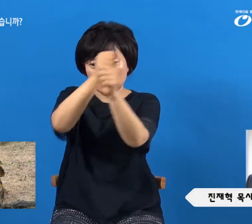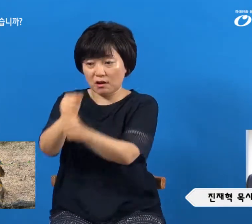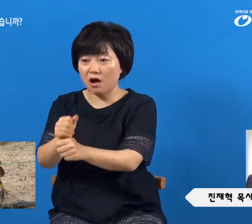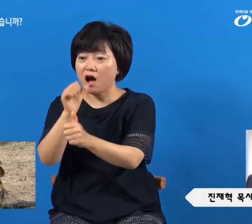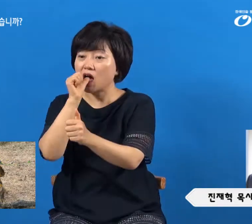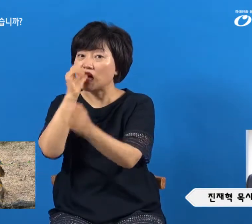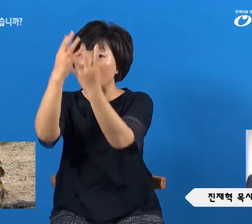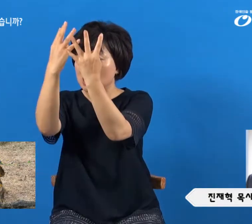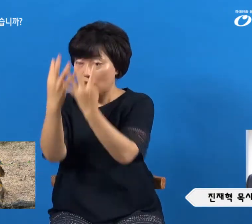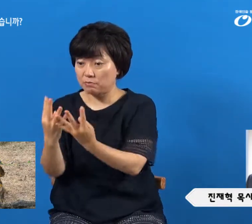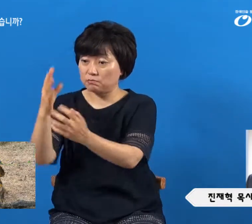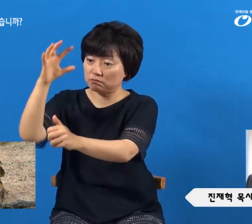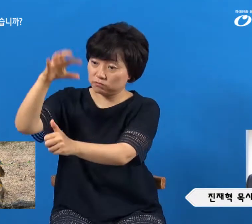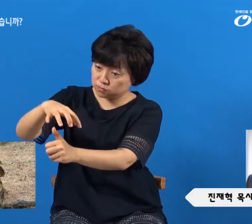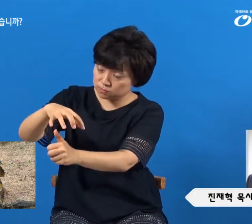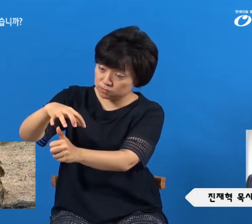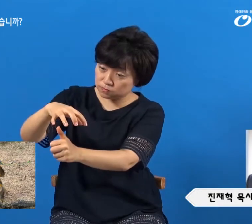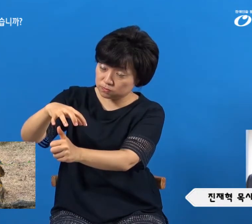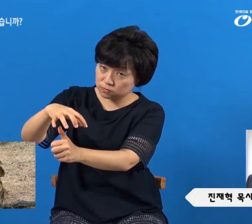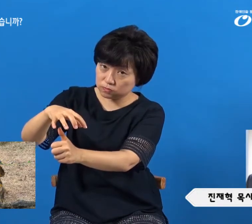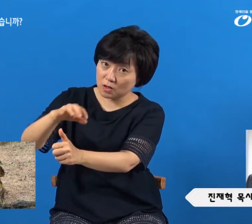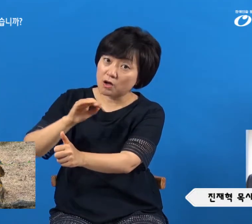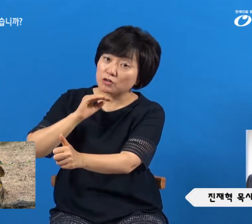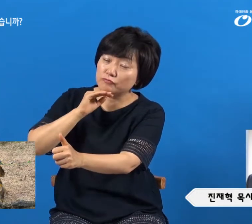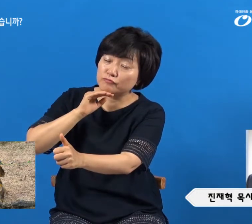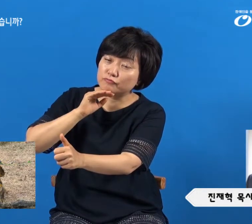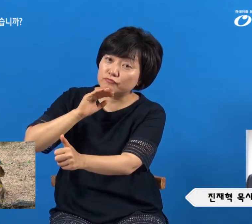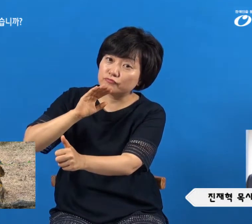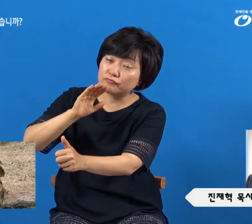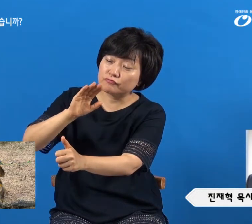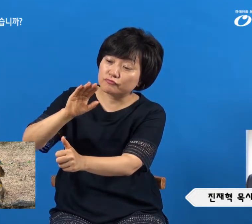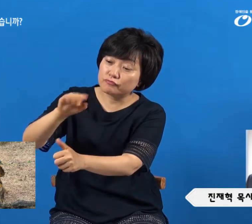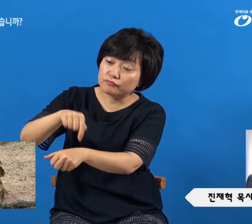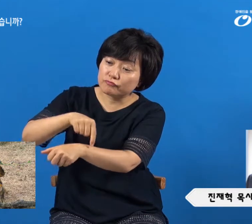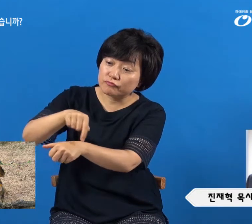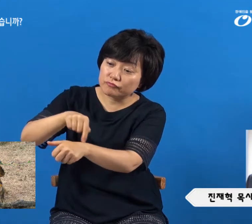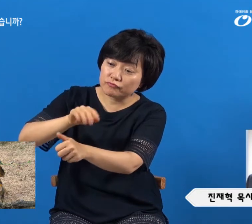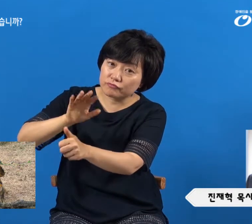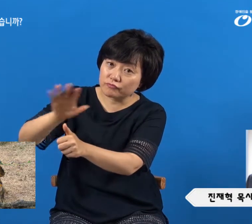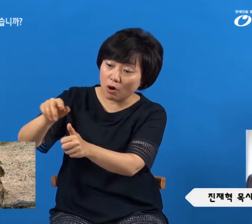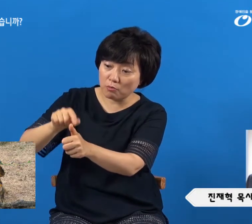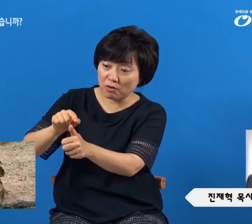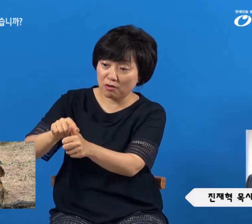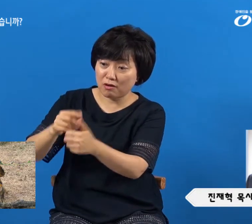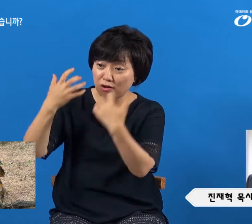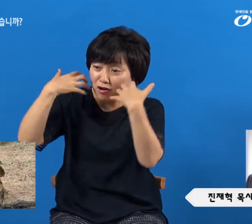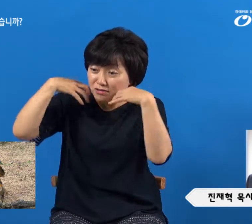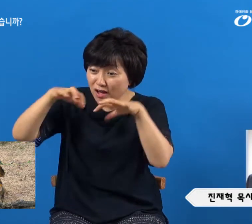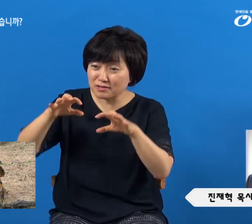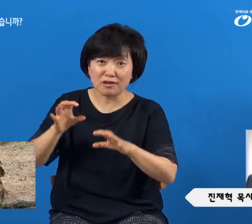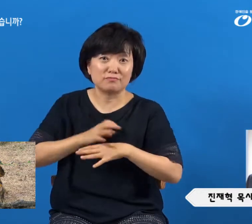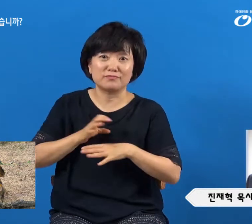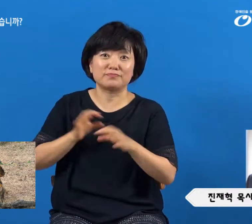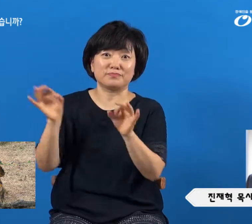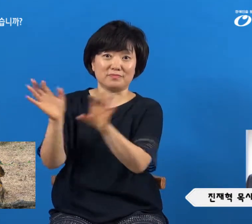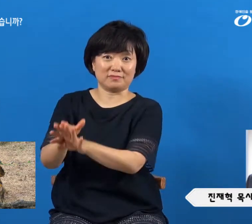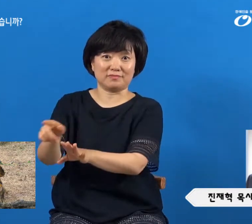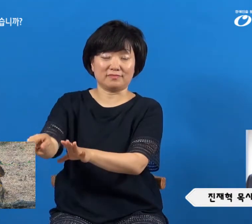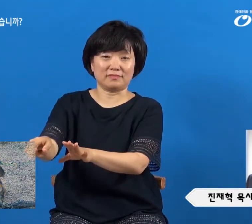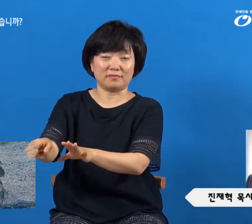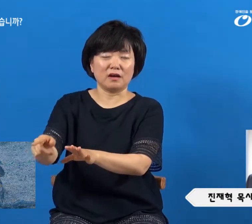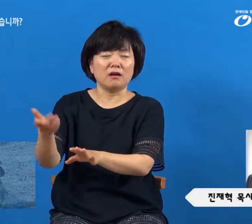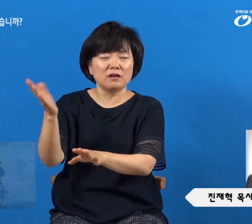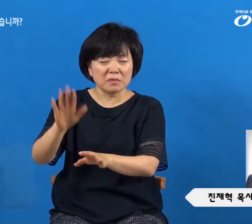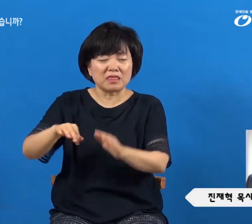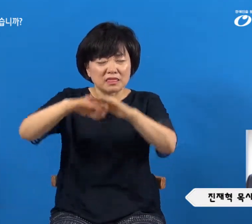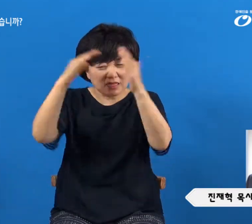보면 어느 정도 적응이 돼서 길들여집니다. 무섭지 않습니다. 그런데 다른